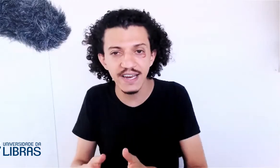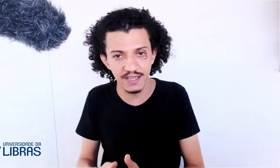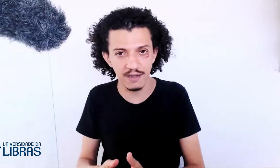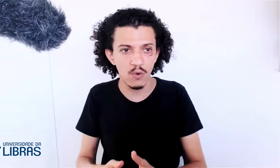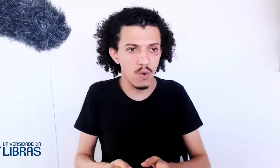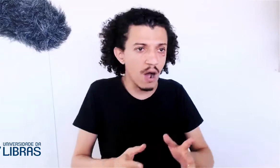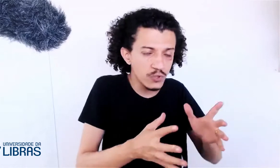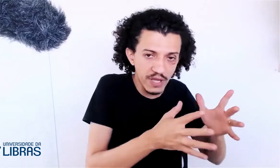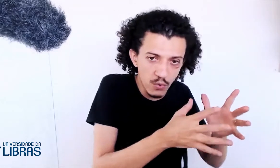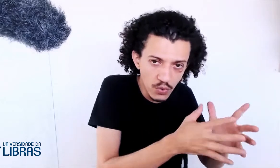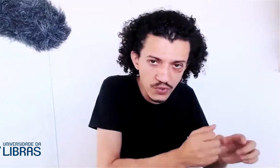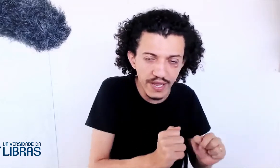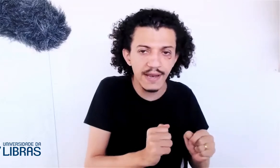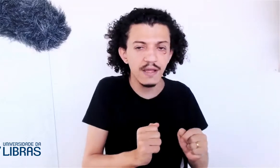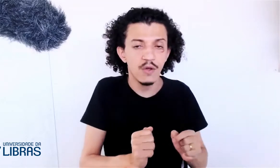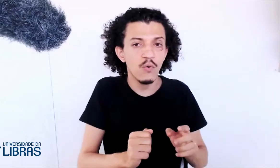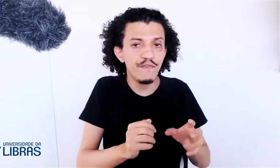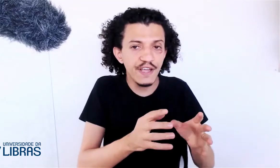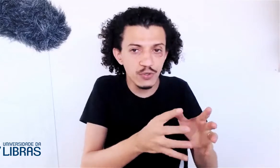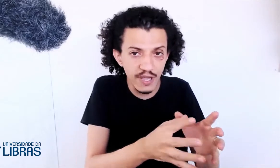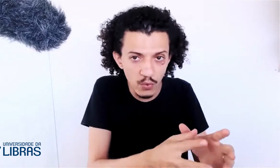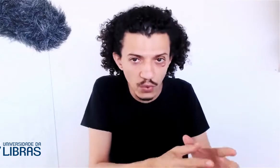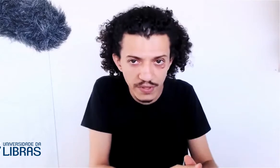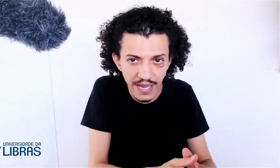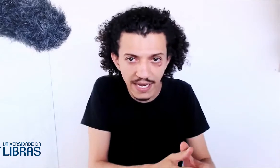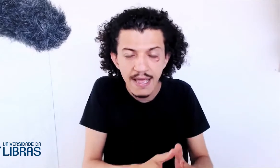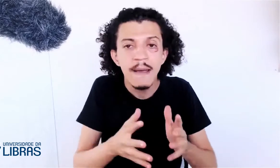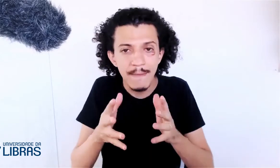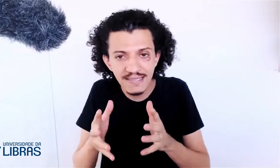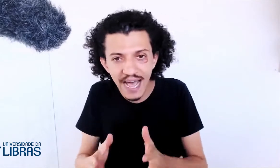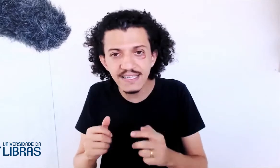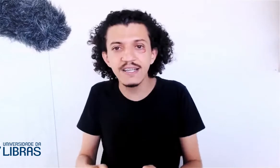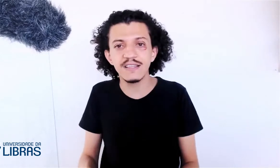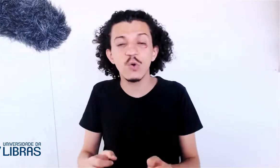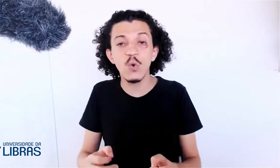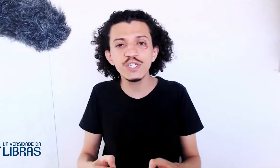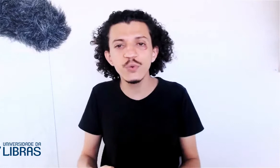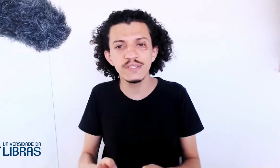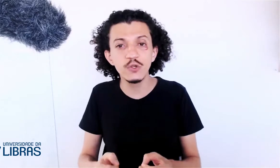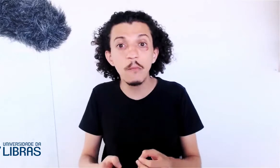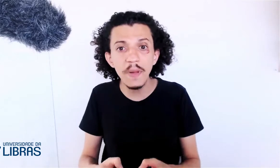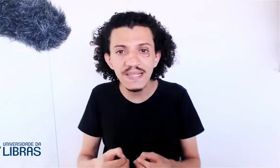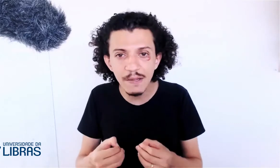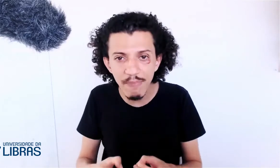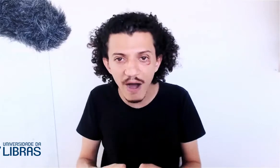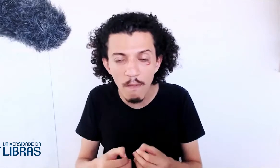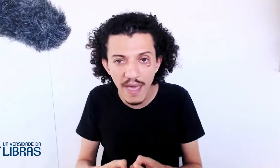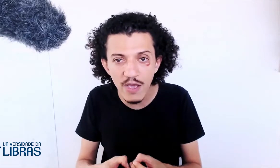escrita. O áudio tem o uso dele, o vídeo tem o uso dele, mas a escrita continua sendo o principal meio